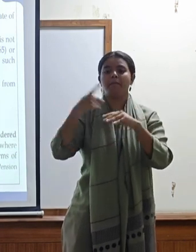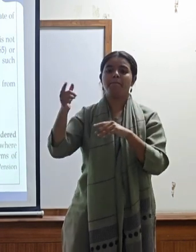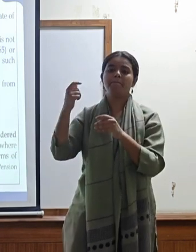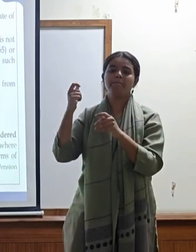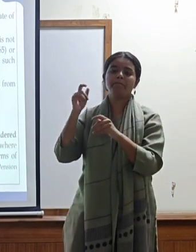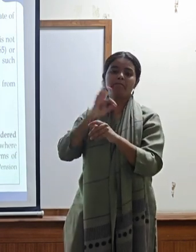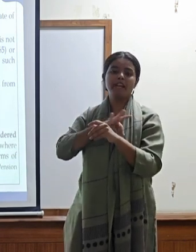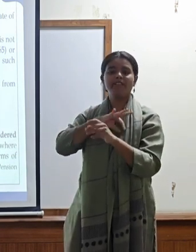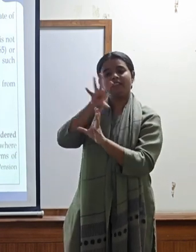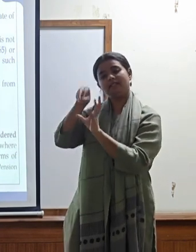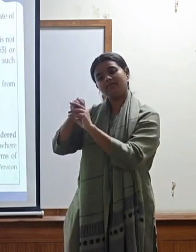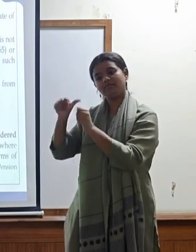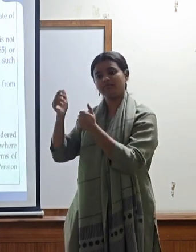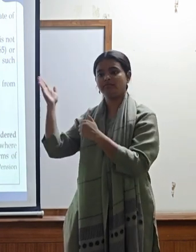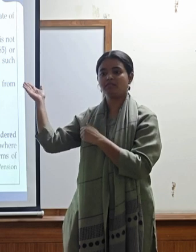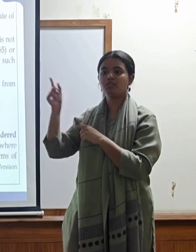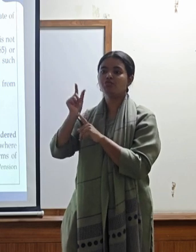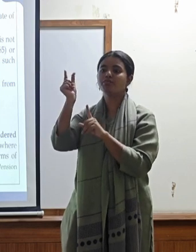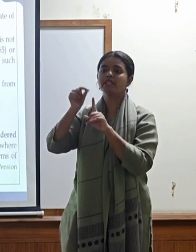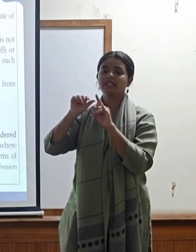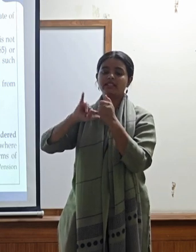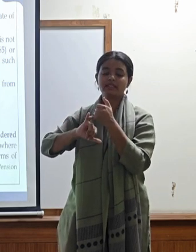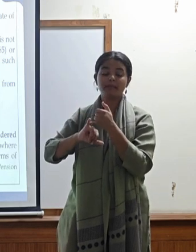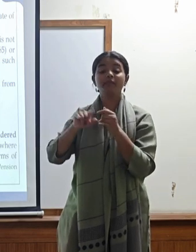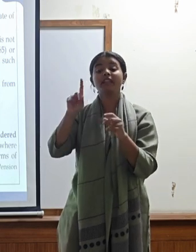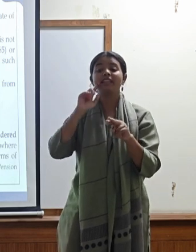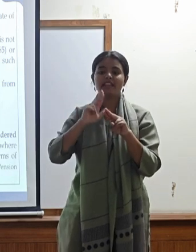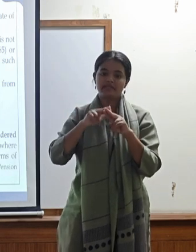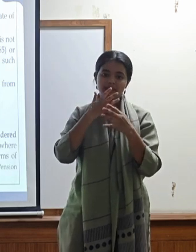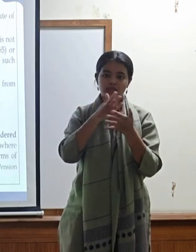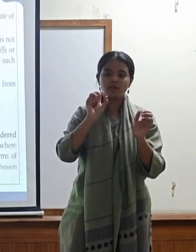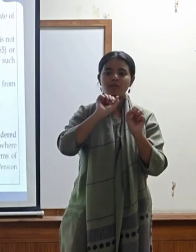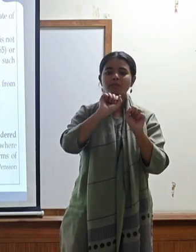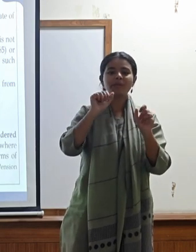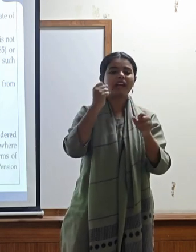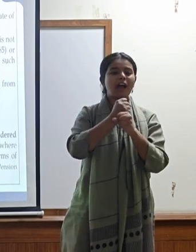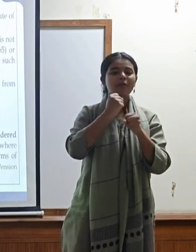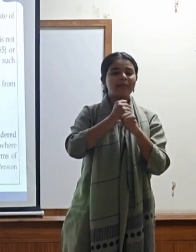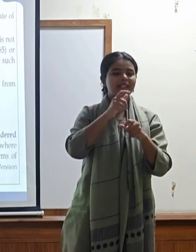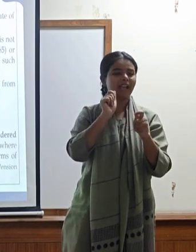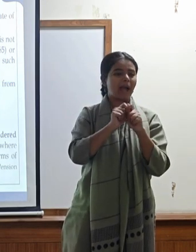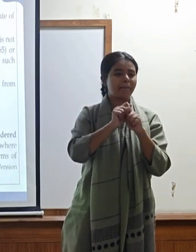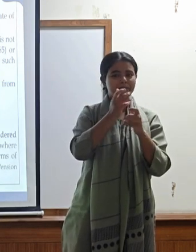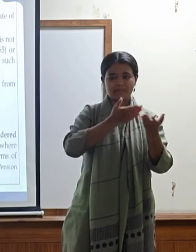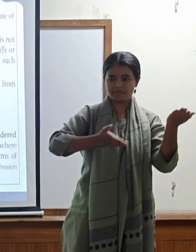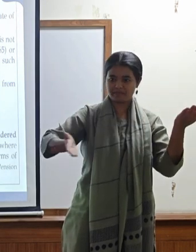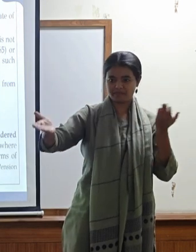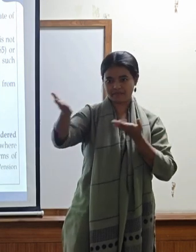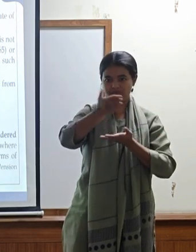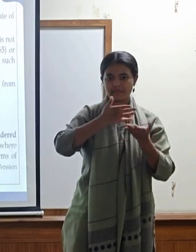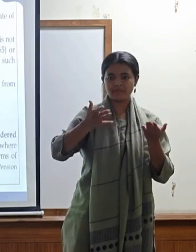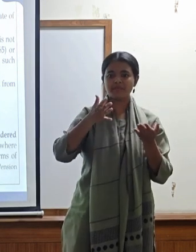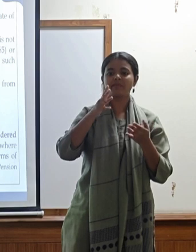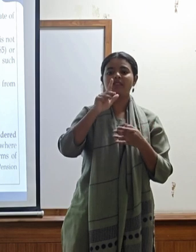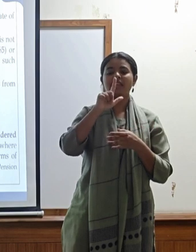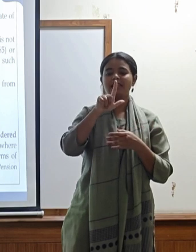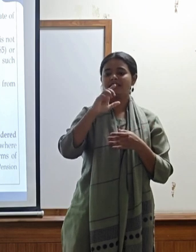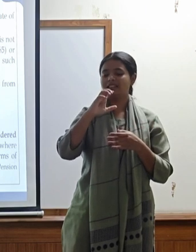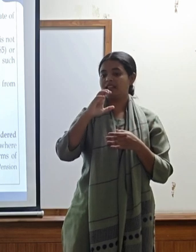गवर्नमेंट एम्प्लॉय अगर FR 56 के अंडर, मतलब कंपल्सरी रिटायरमेंट जो गवर्नमेंट की साइड से होता है उसके अंदर अगर